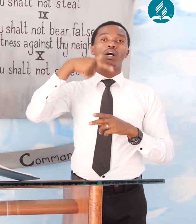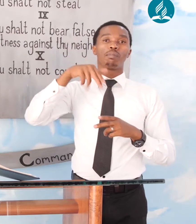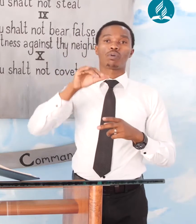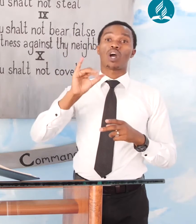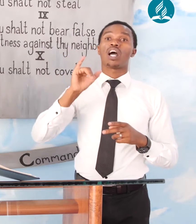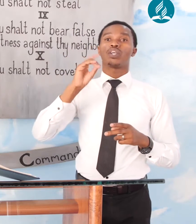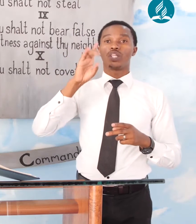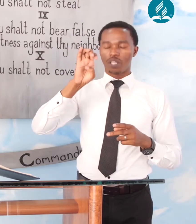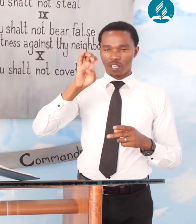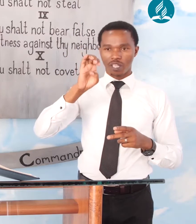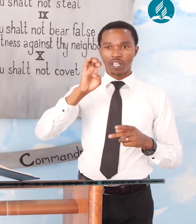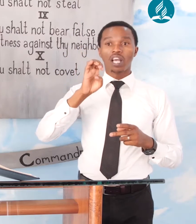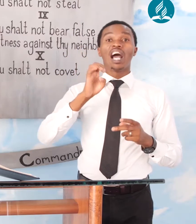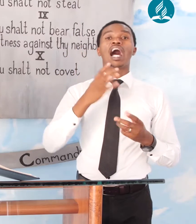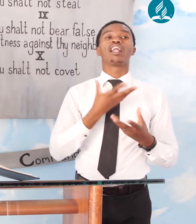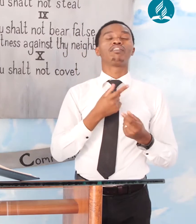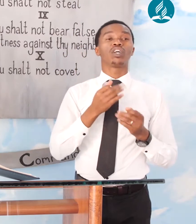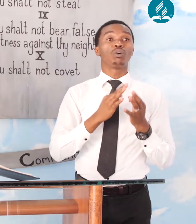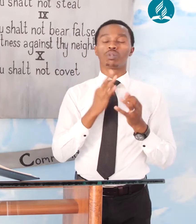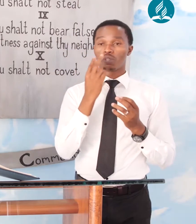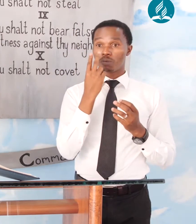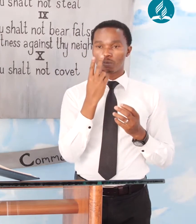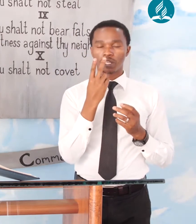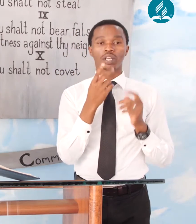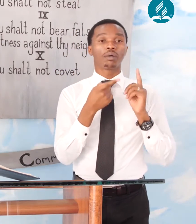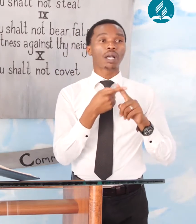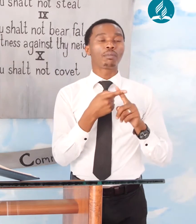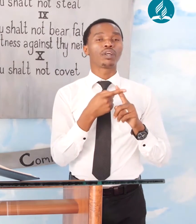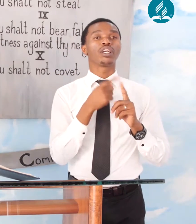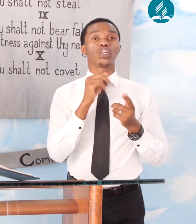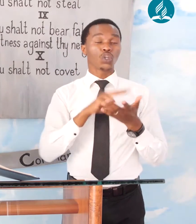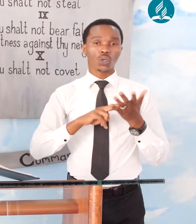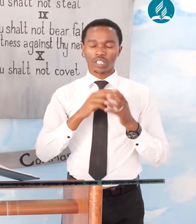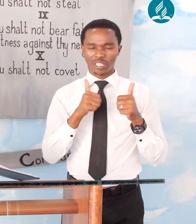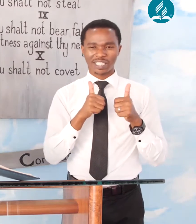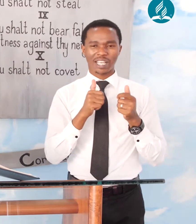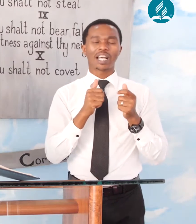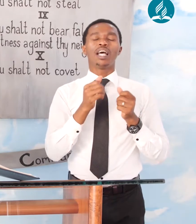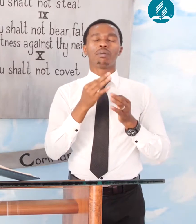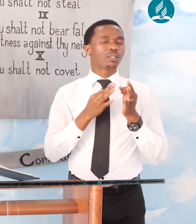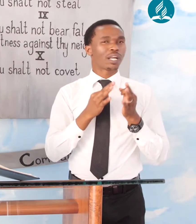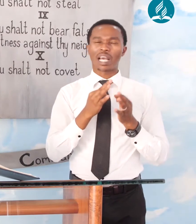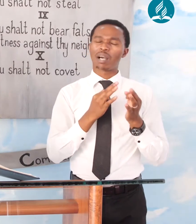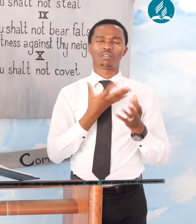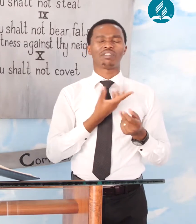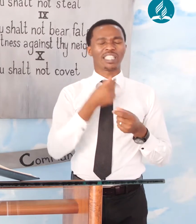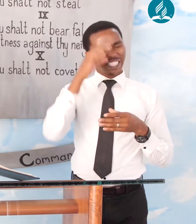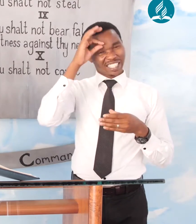rifite ukuntu ryumvikana mu buryo bubiri iyo rikoresheje neza bivuze ngo ni confidence